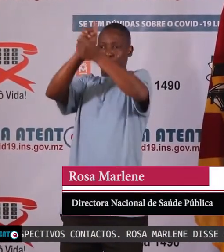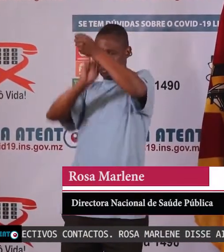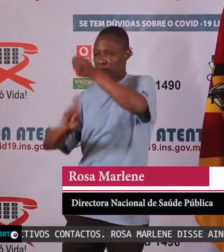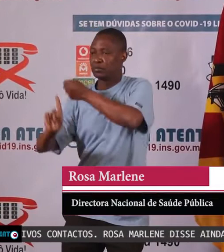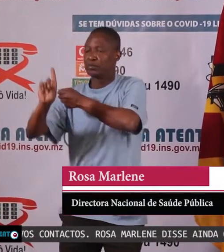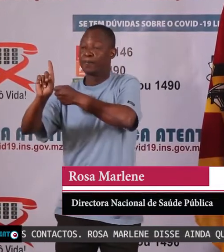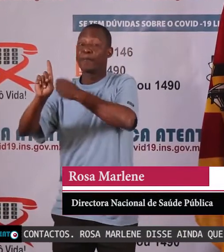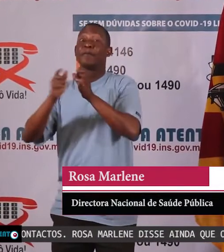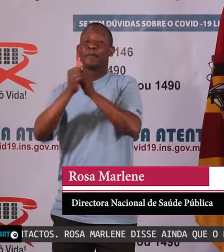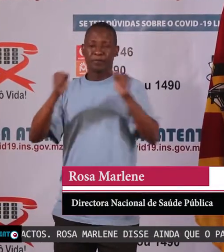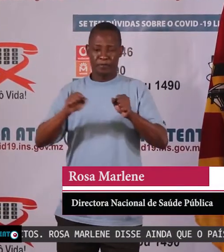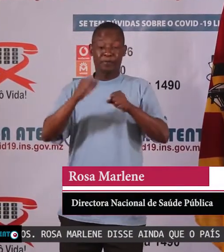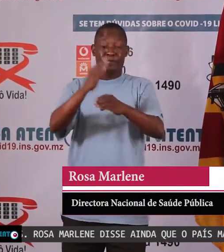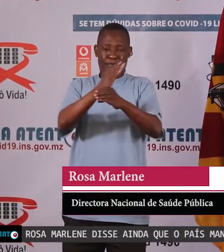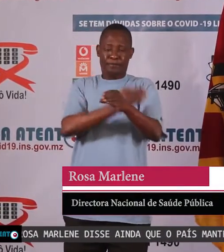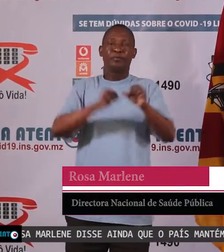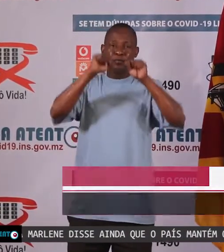máscara, corretamente,